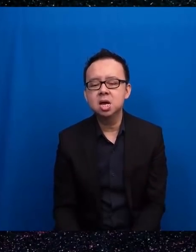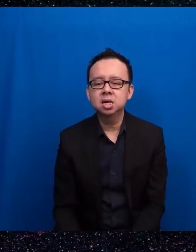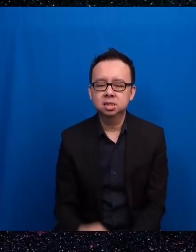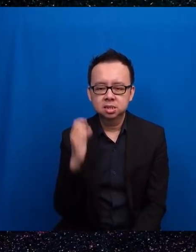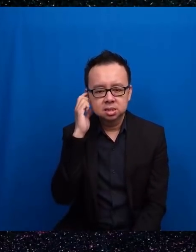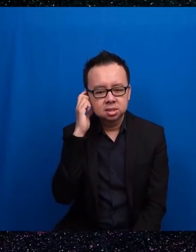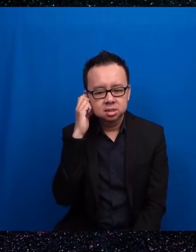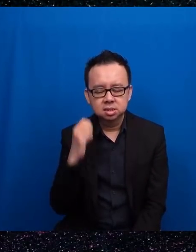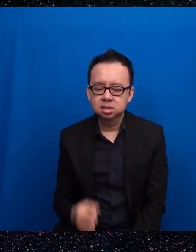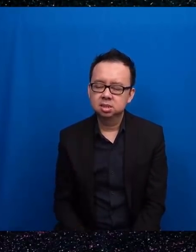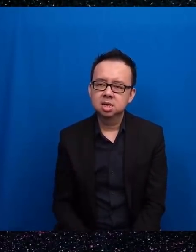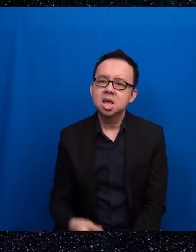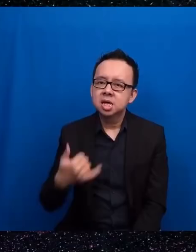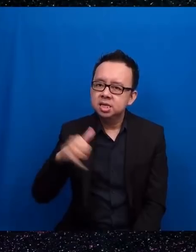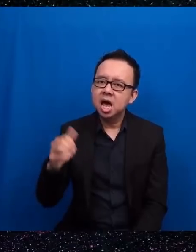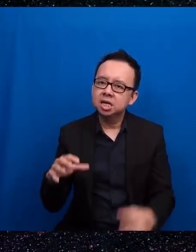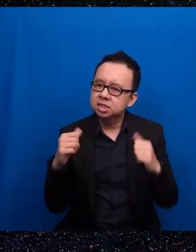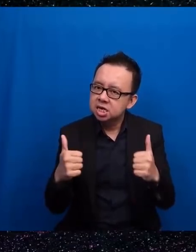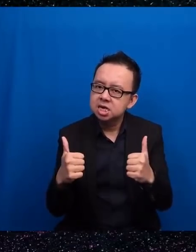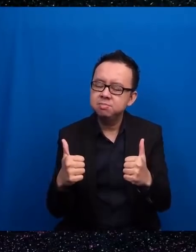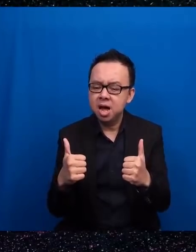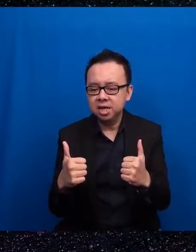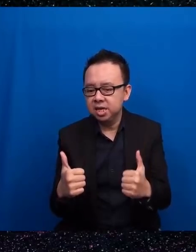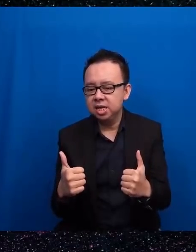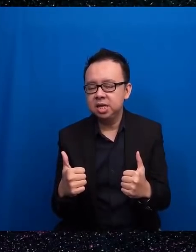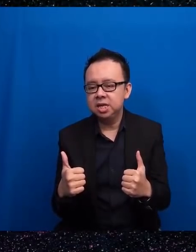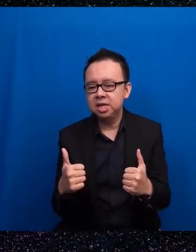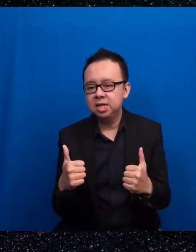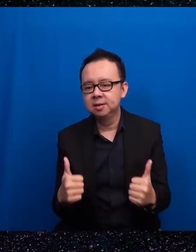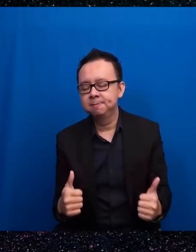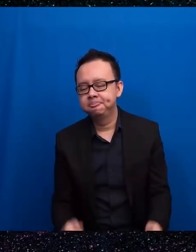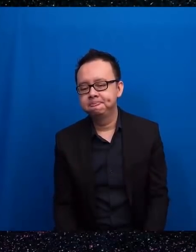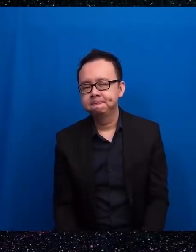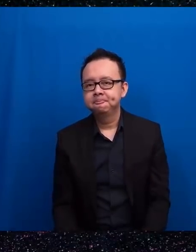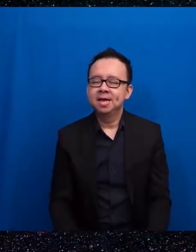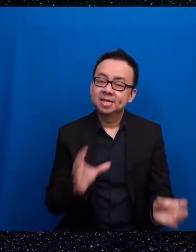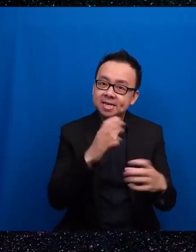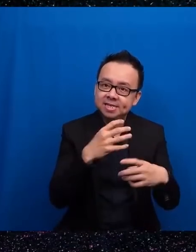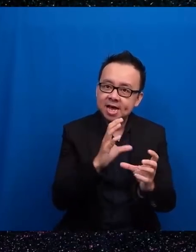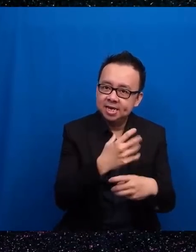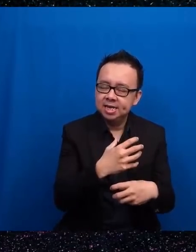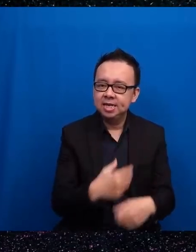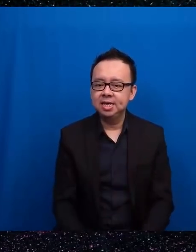harapkan yang terbaik